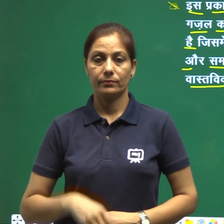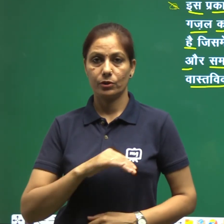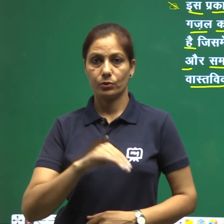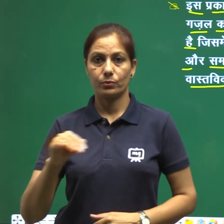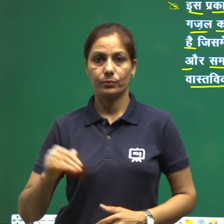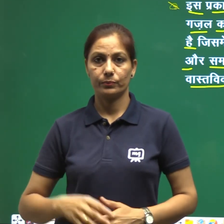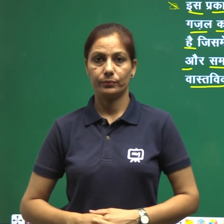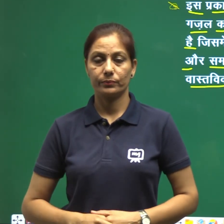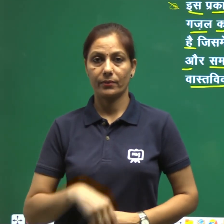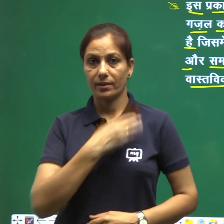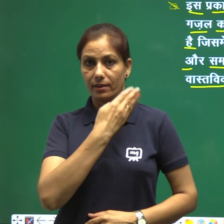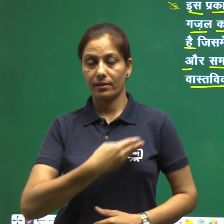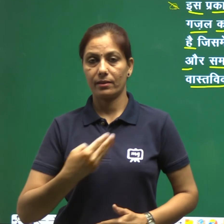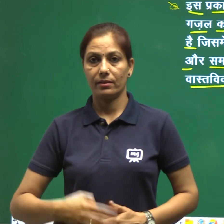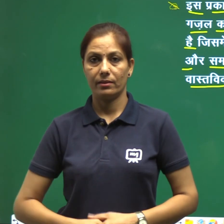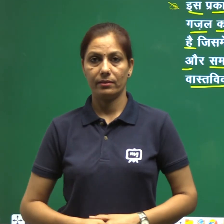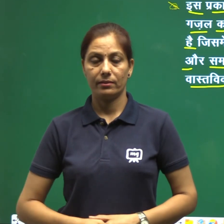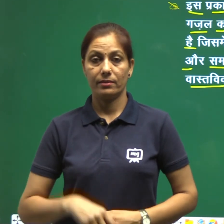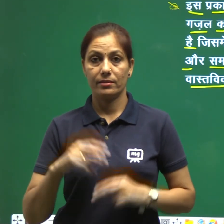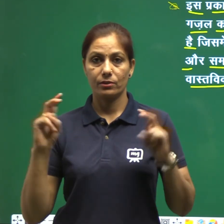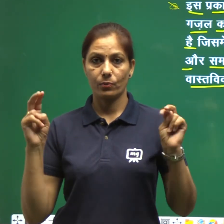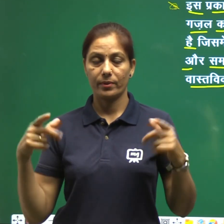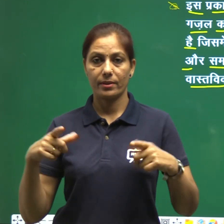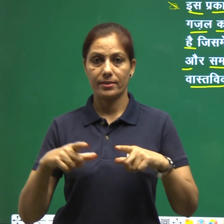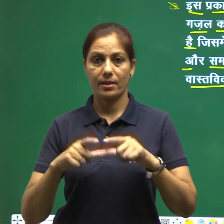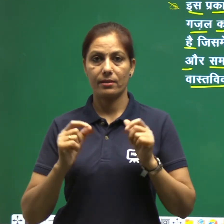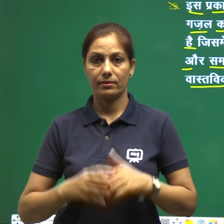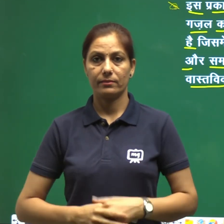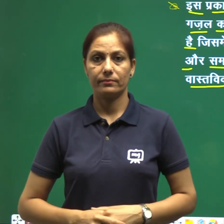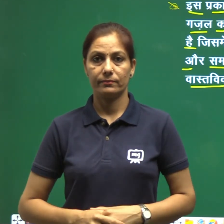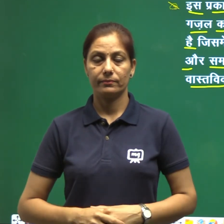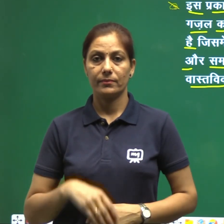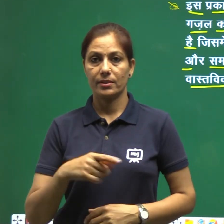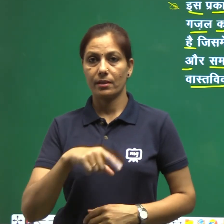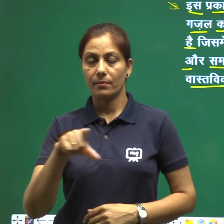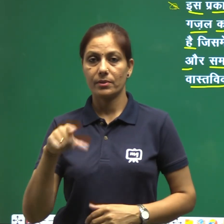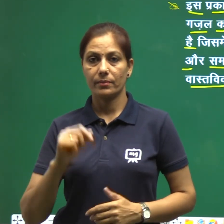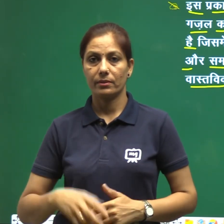बच्चों, ये था इस अध्याय का सार। इसे आप